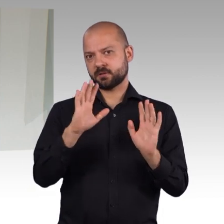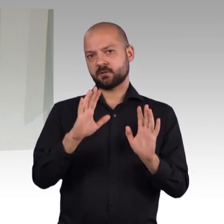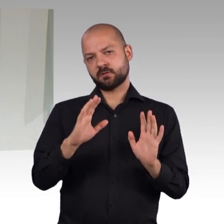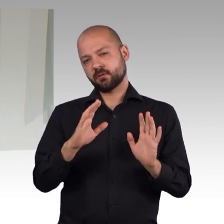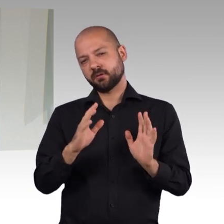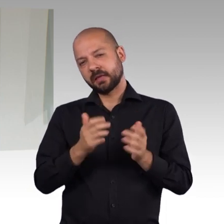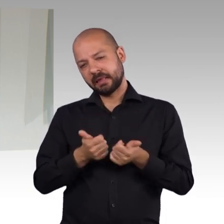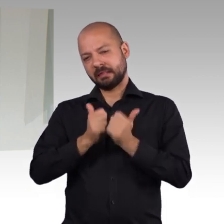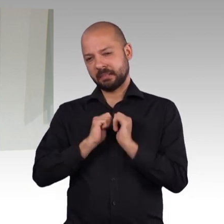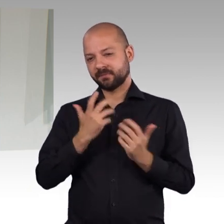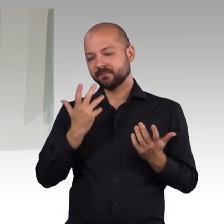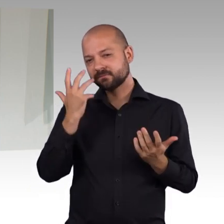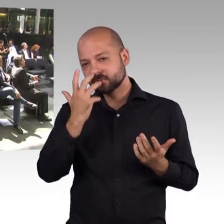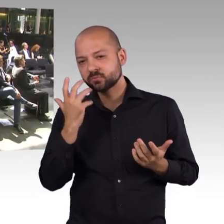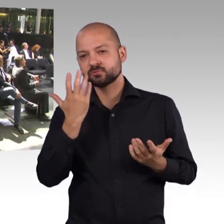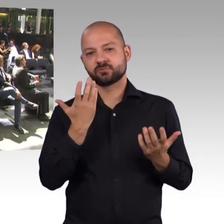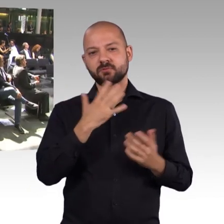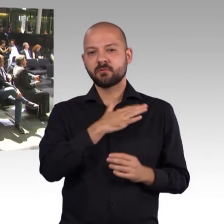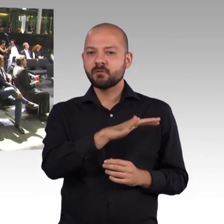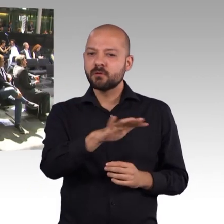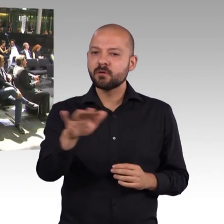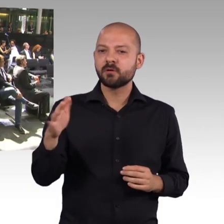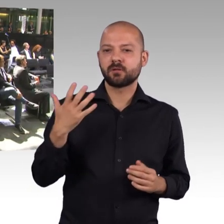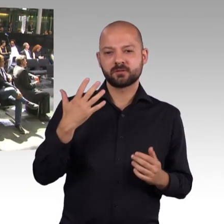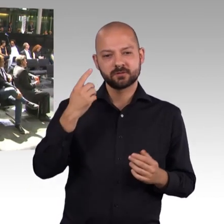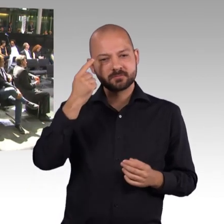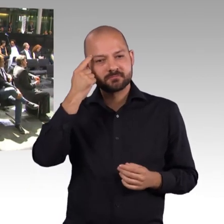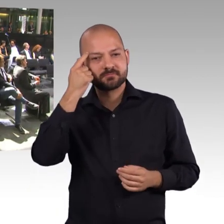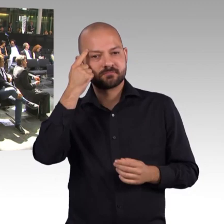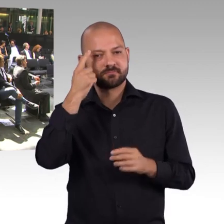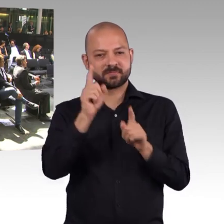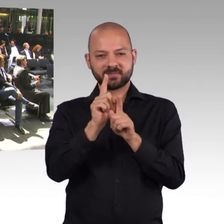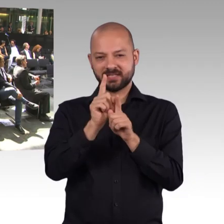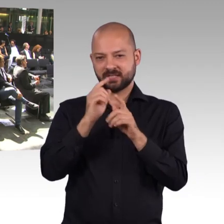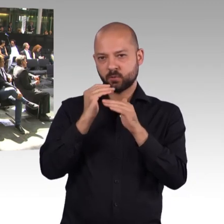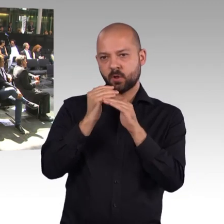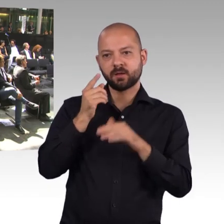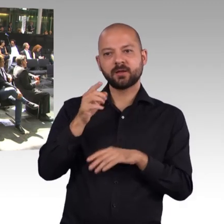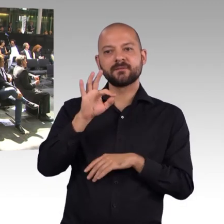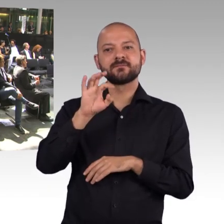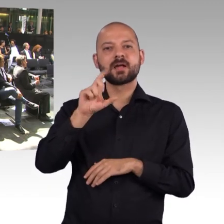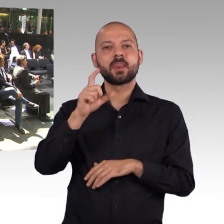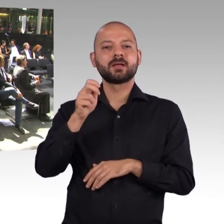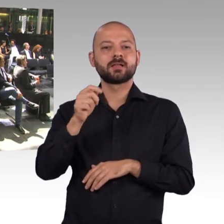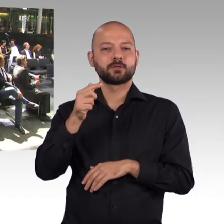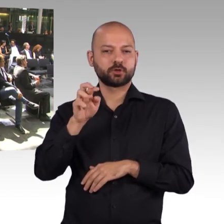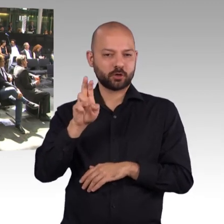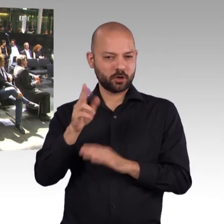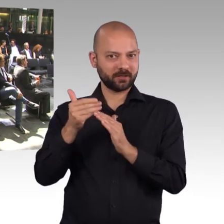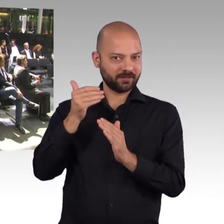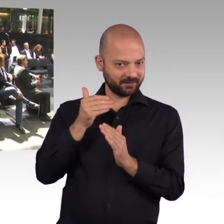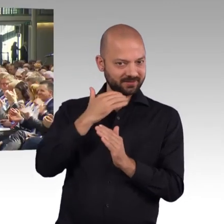nehmen Sie sich mal an Ihrem verteidigungspolitischen Sprecher ein Beispiel. Er hat vieles Richtige heute gesagt.